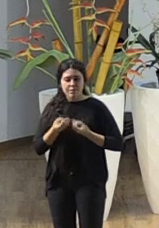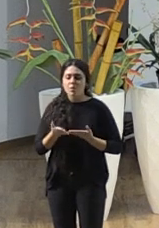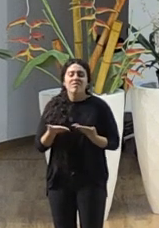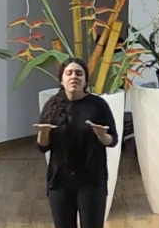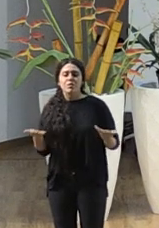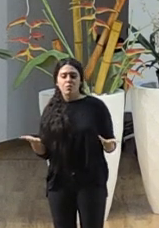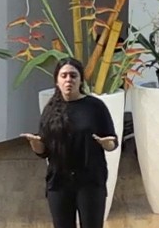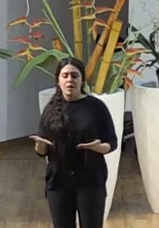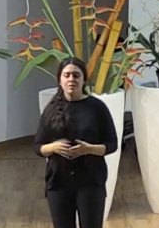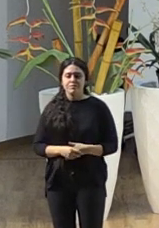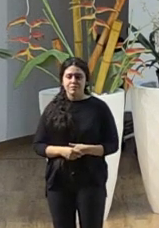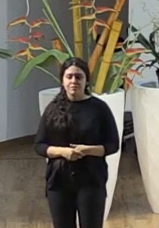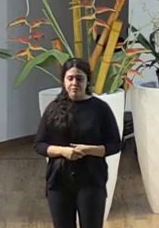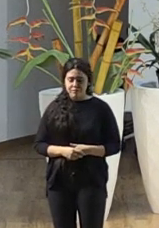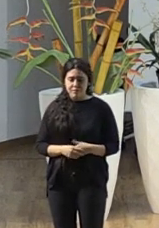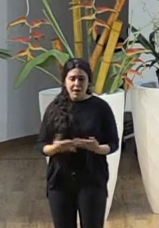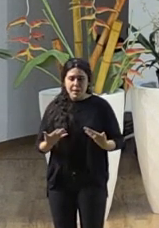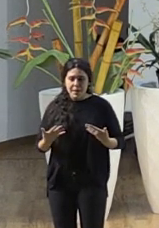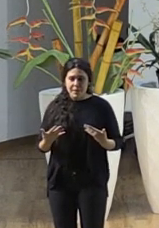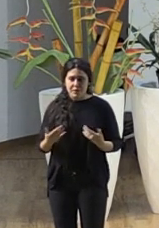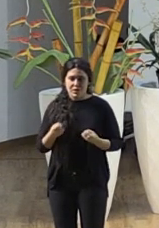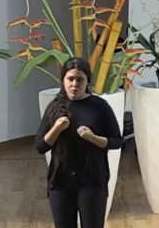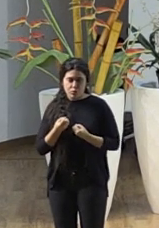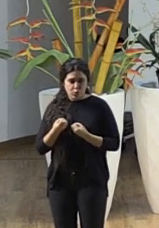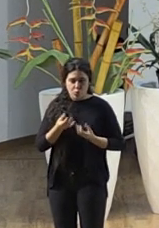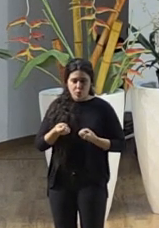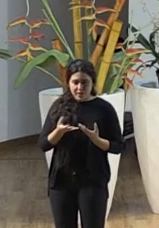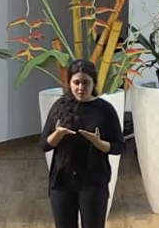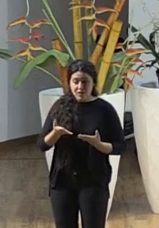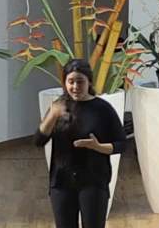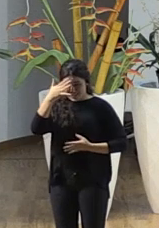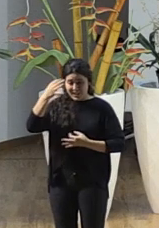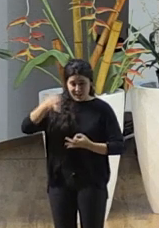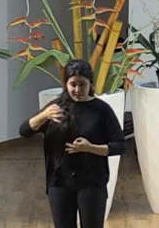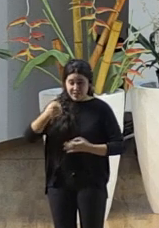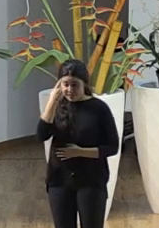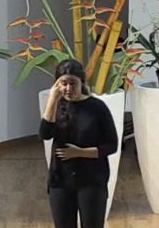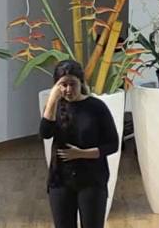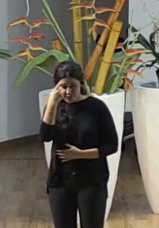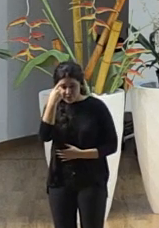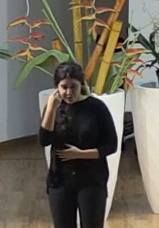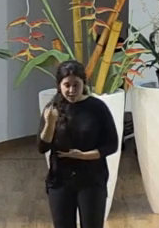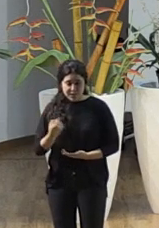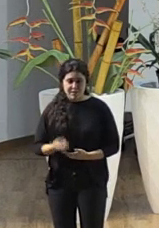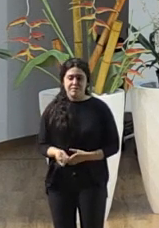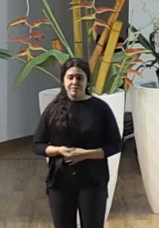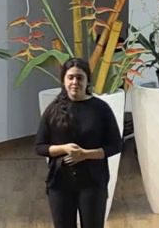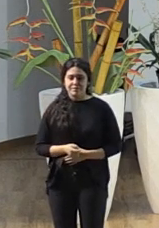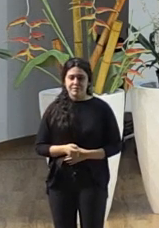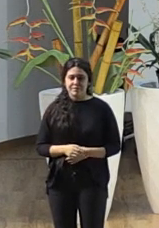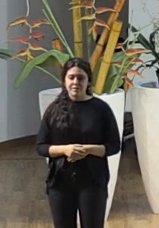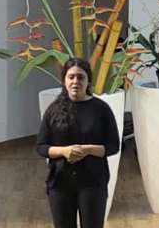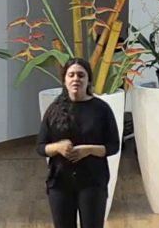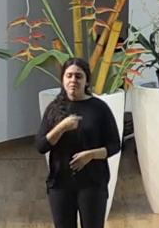exigir cierta coherencia, pero no coherencia para que el otro piense, diga o haga como yo, sino coherencia desde